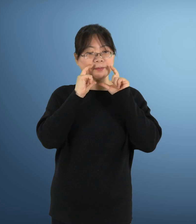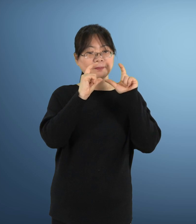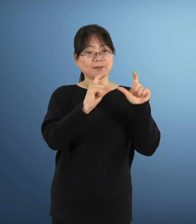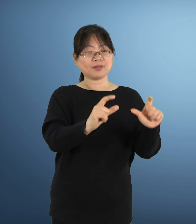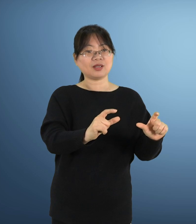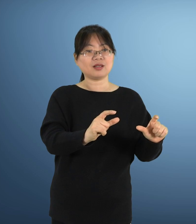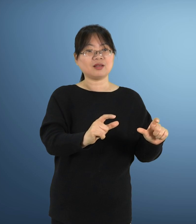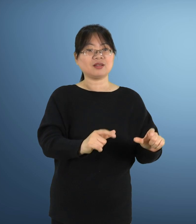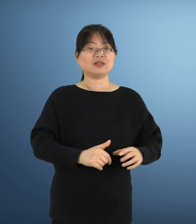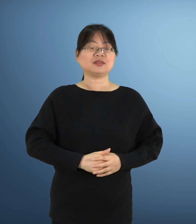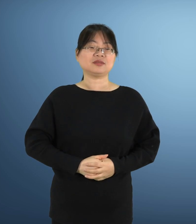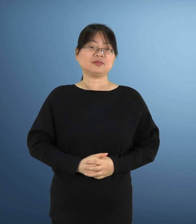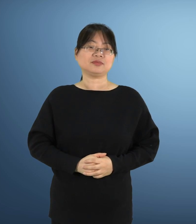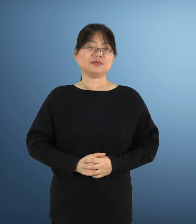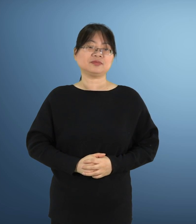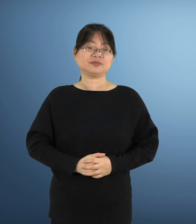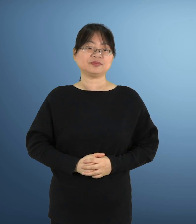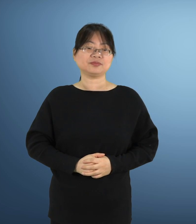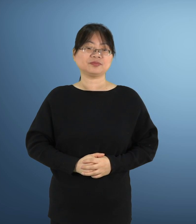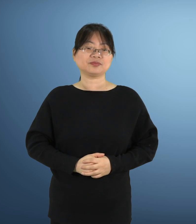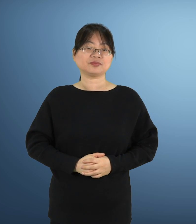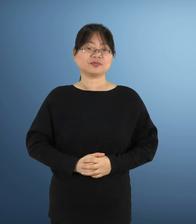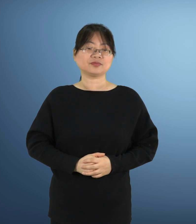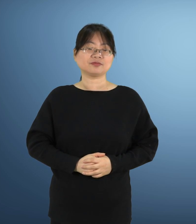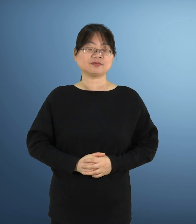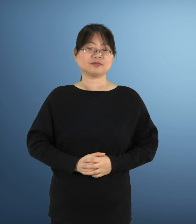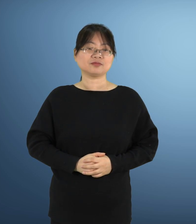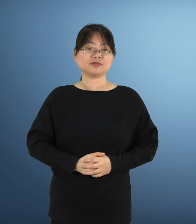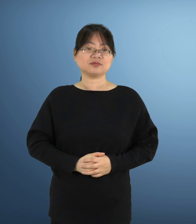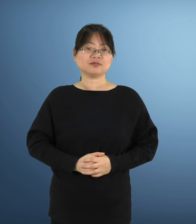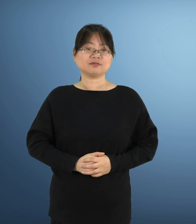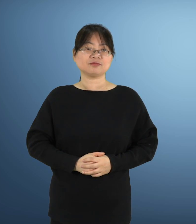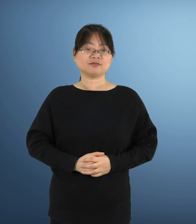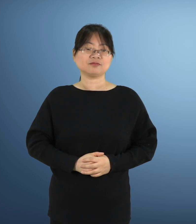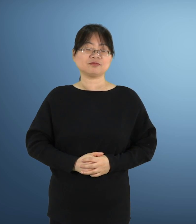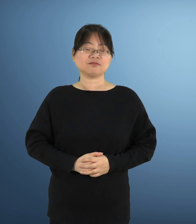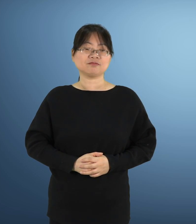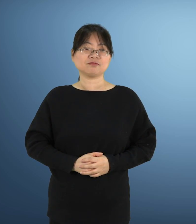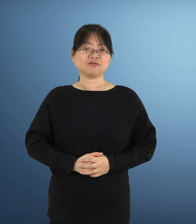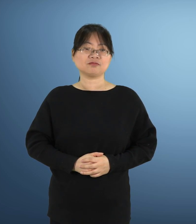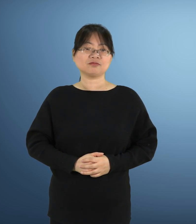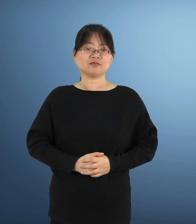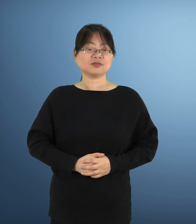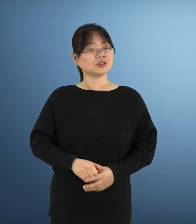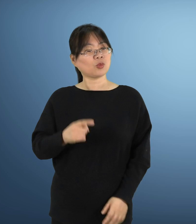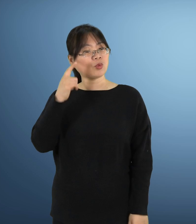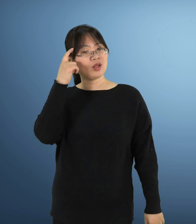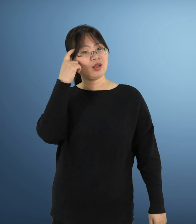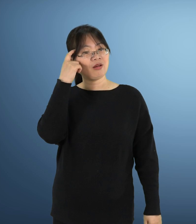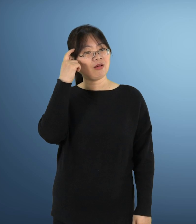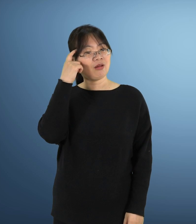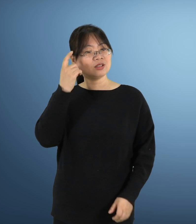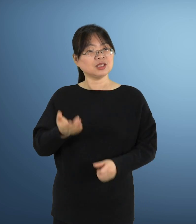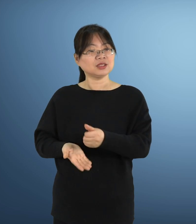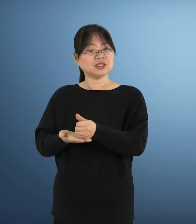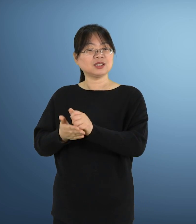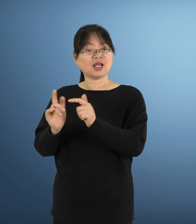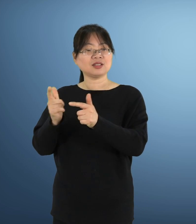하시니라. 이게 이제 대반전이에요. 왜 이루셨을까요? 예수님께서.